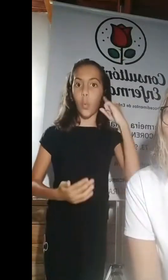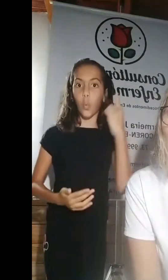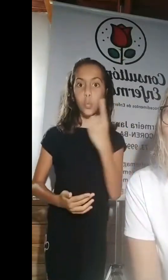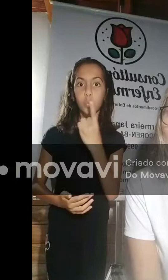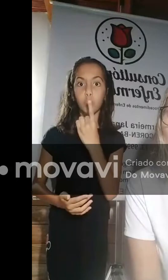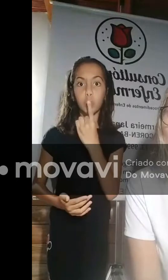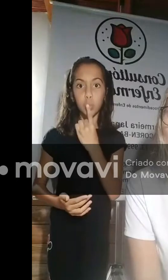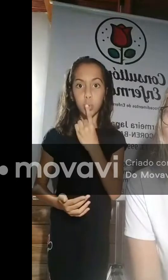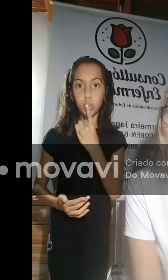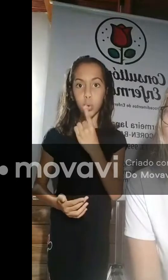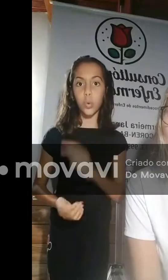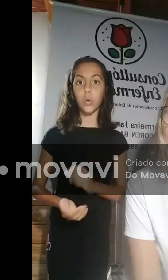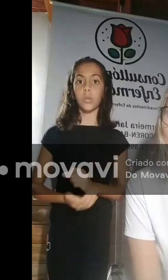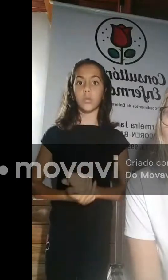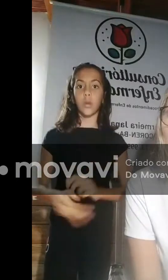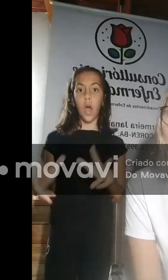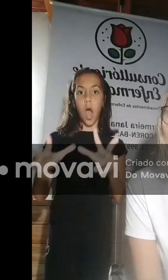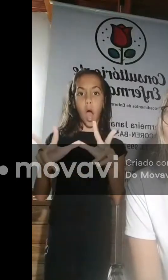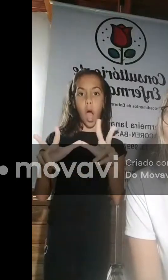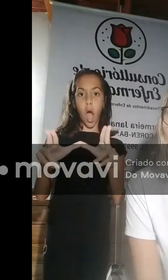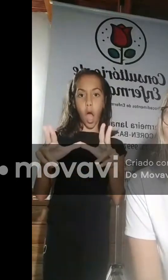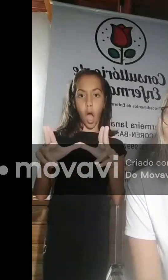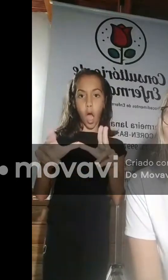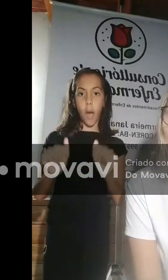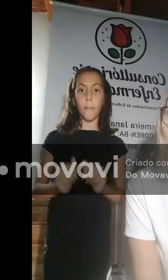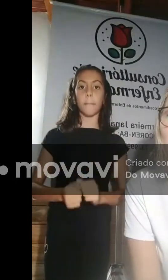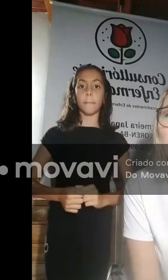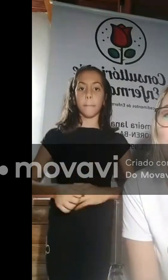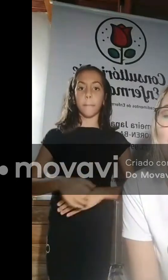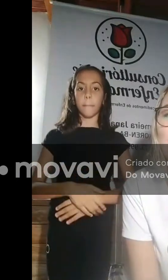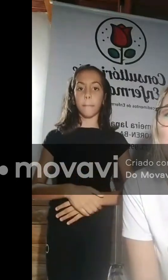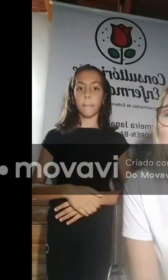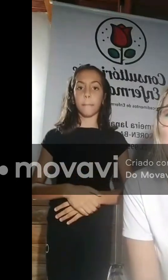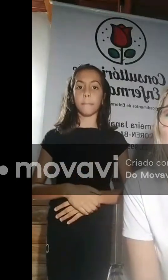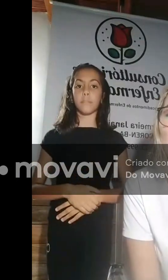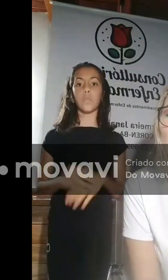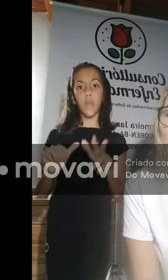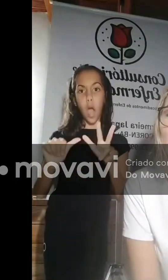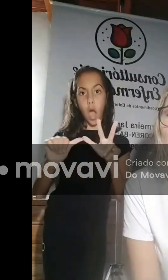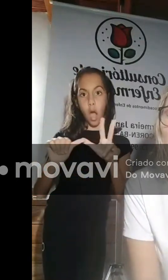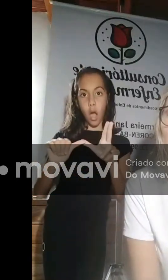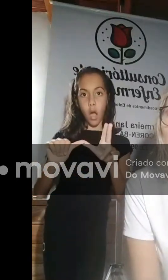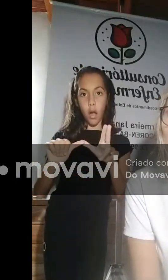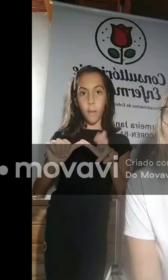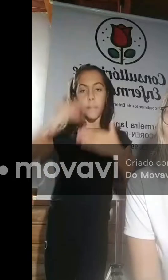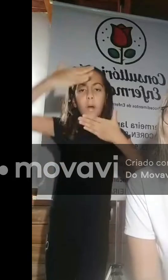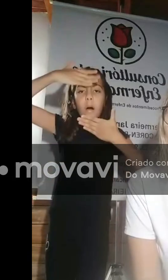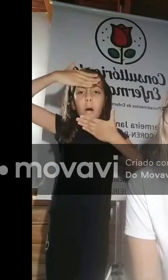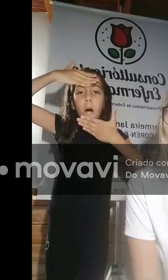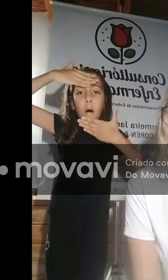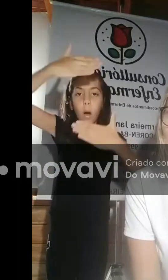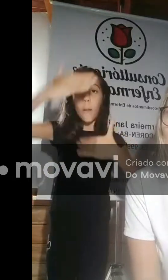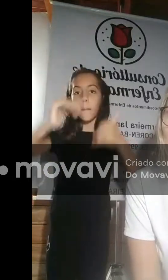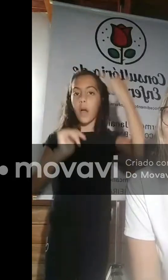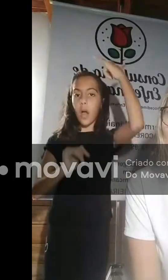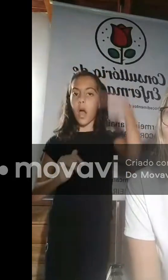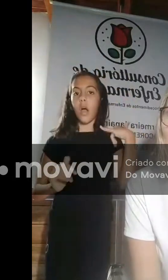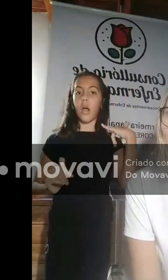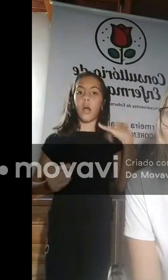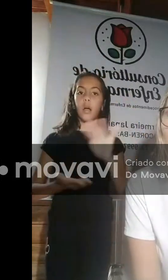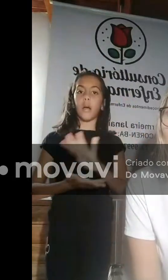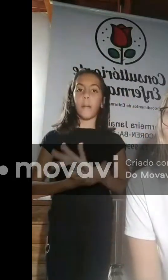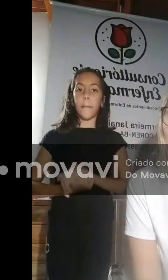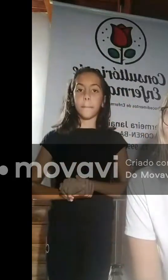da comunidade surda de Canavieiras, da ASUC. Mais uma vez, obrigada, Inaê, por estar dando